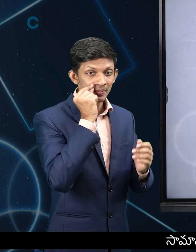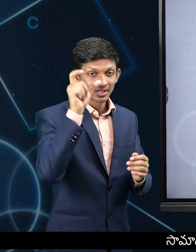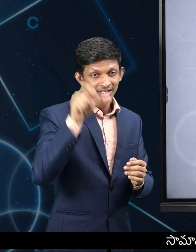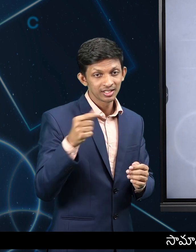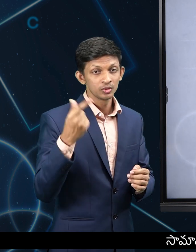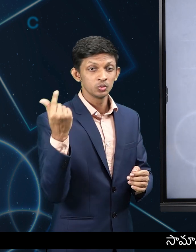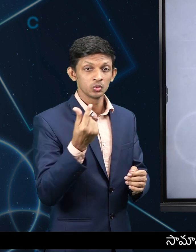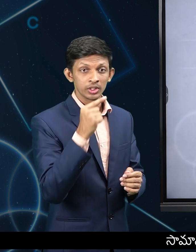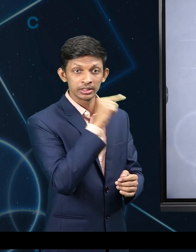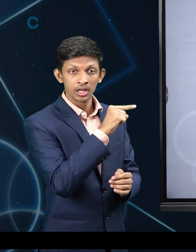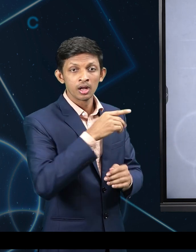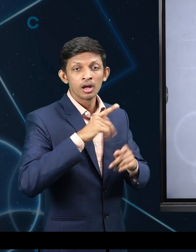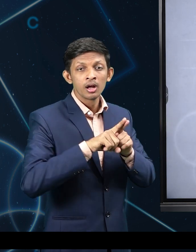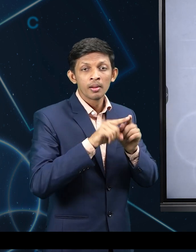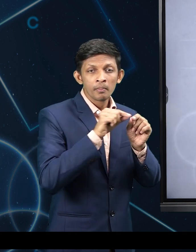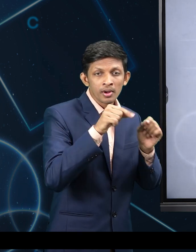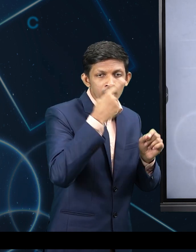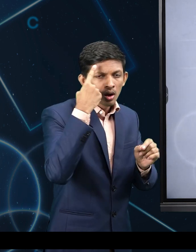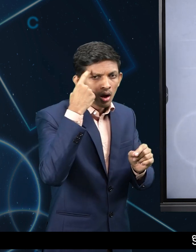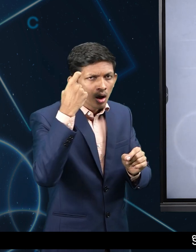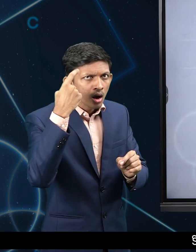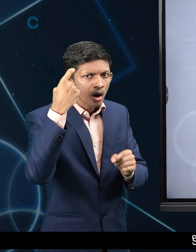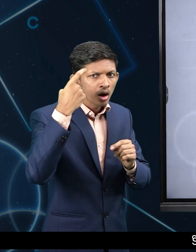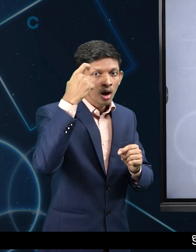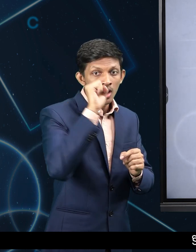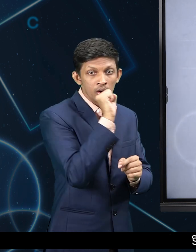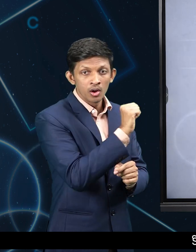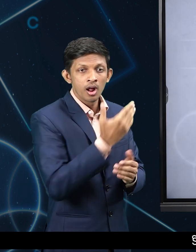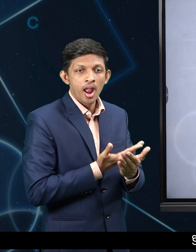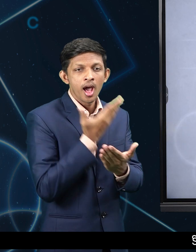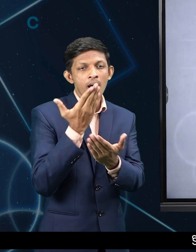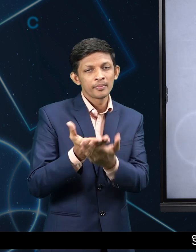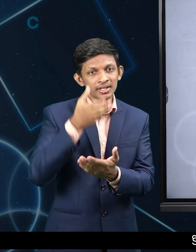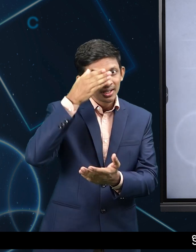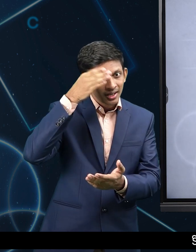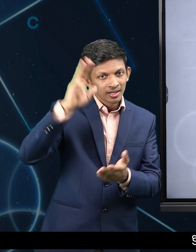తార్కిక ఆలోచనను అవసరమైనప్పుడు కొలతల భావనను వర్తింపజేస్తారు.